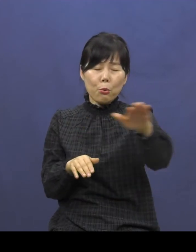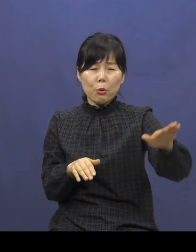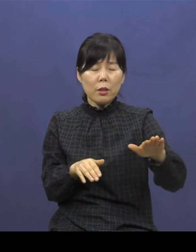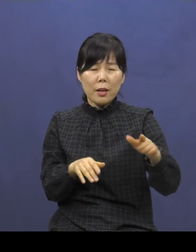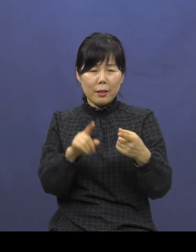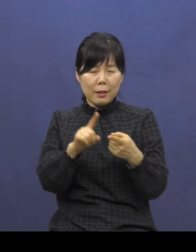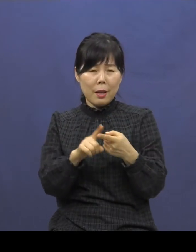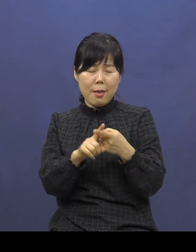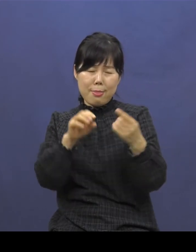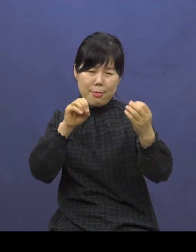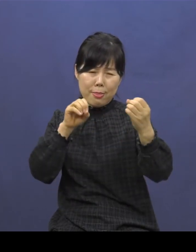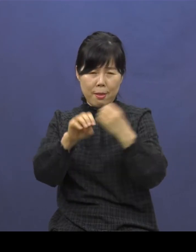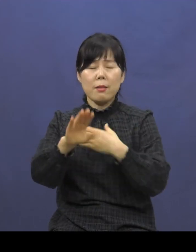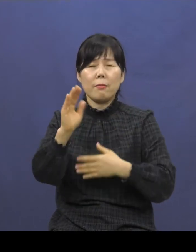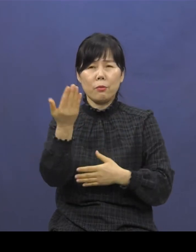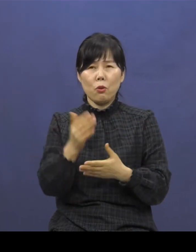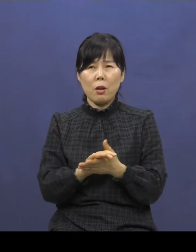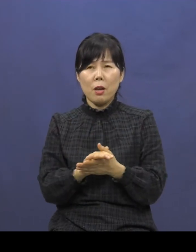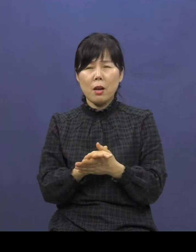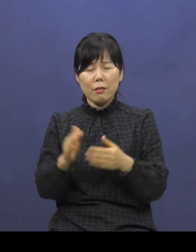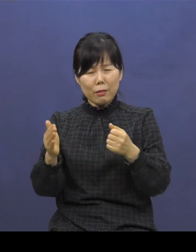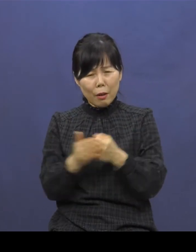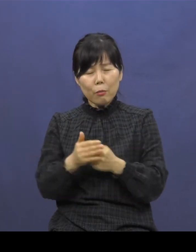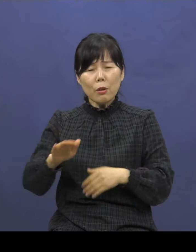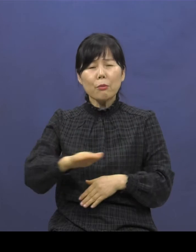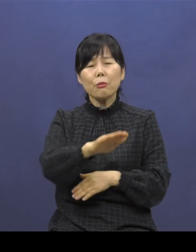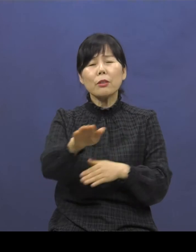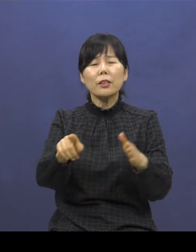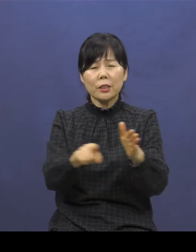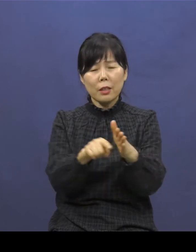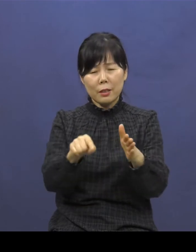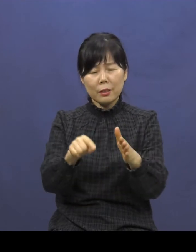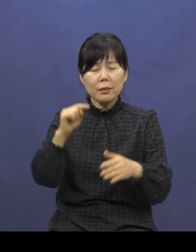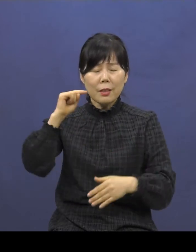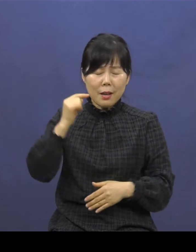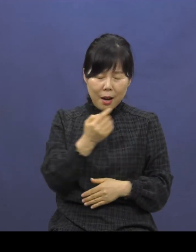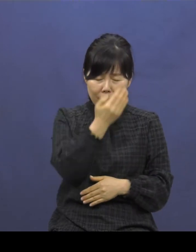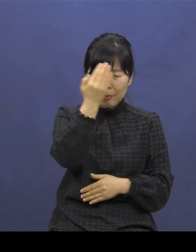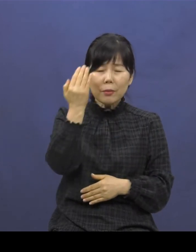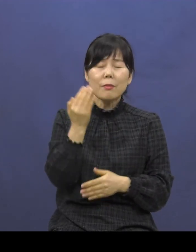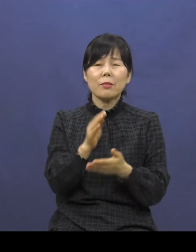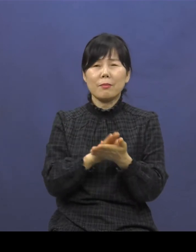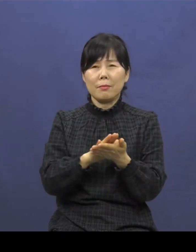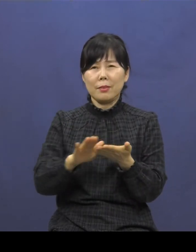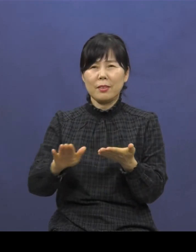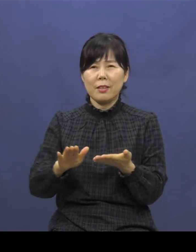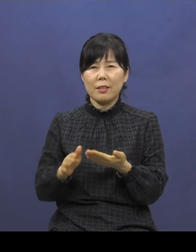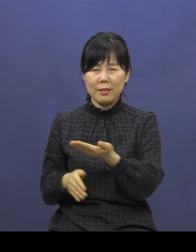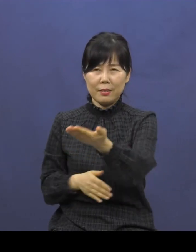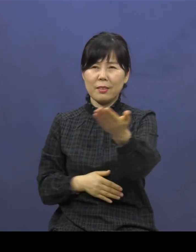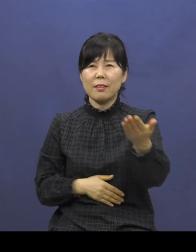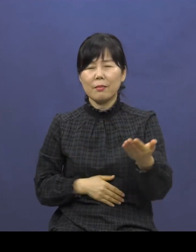우리에게 이 모든 것에 대한 대답이 되는 거예요. 그래서 우리 신앙이 아름다운 거예요. 여러분,